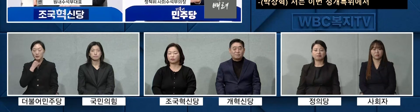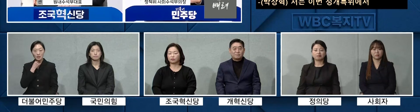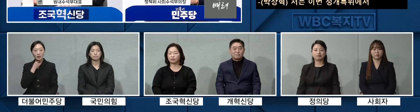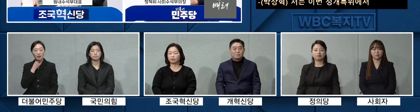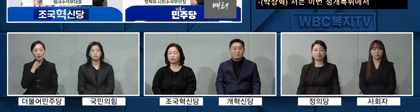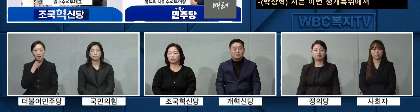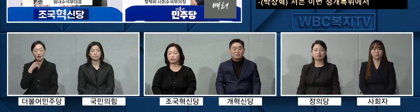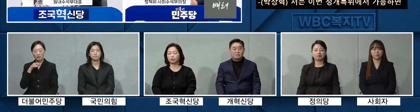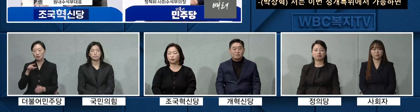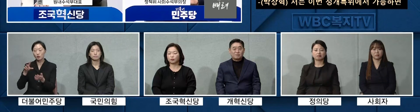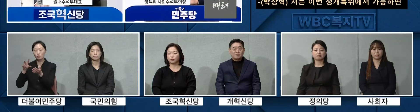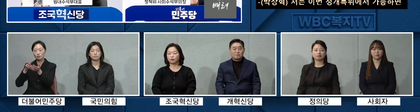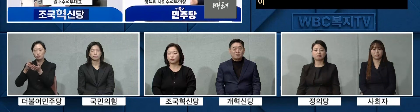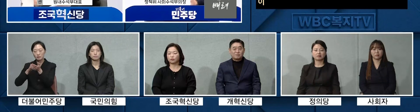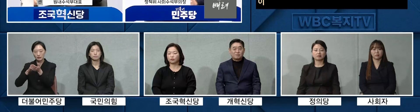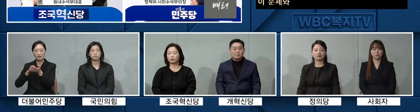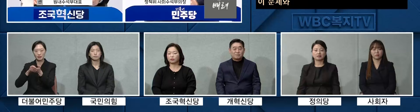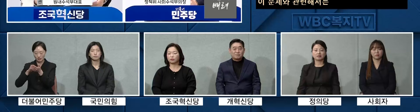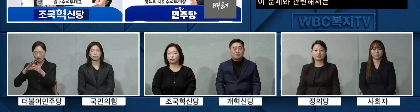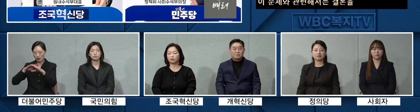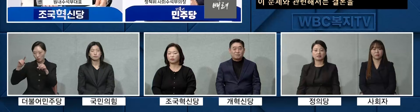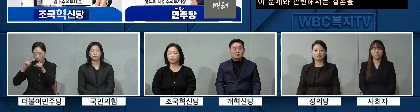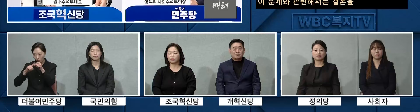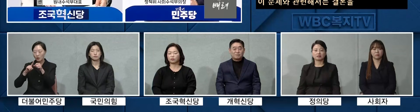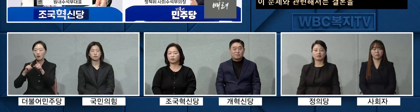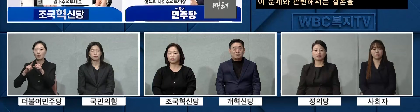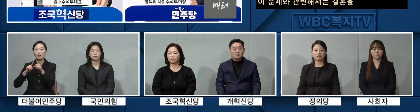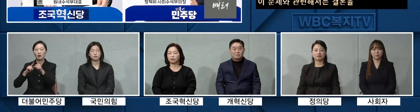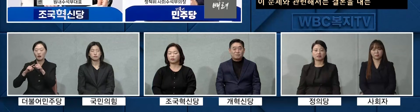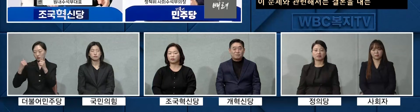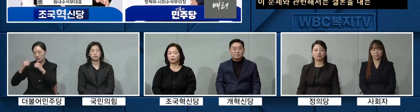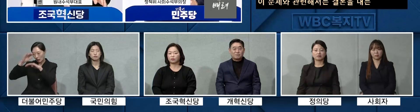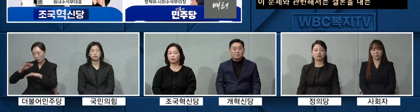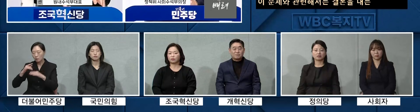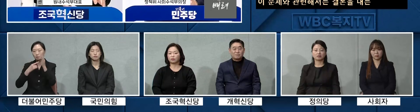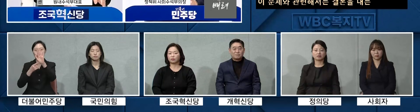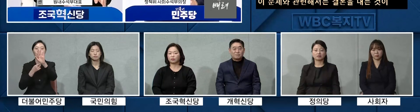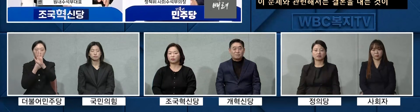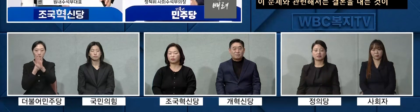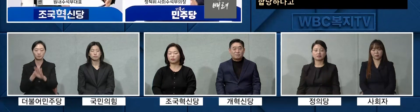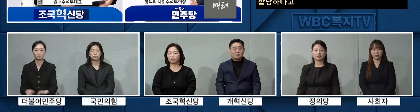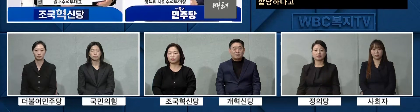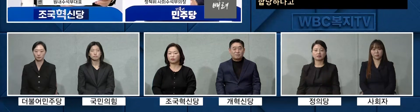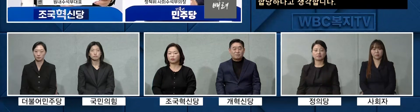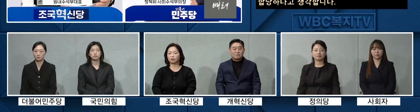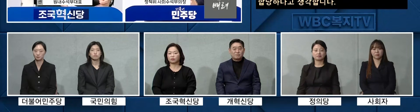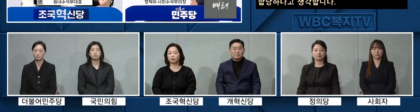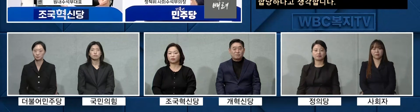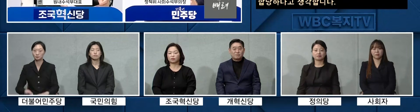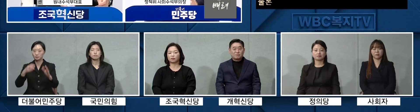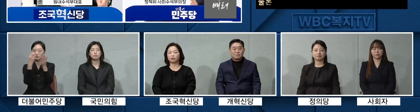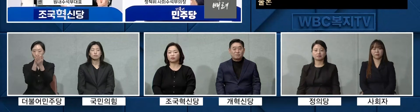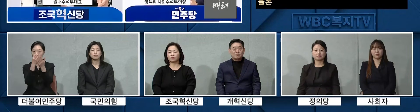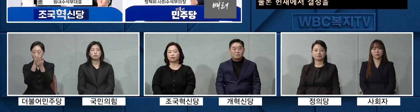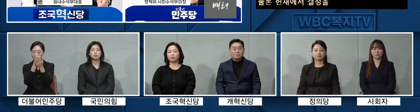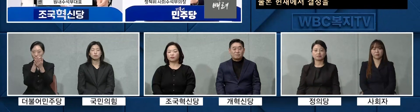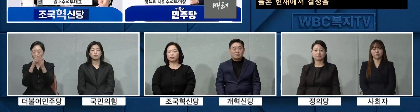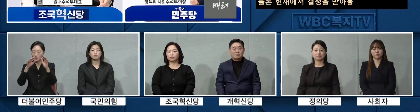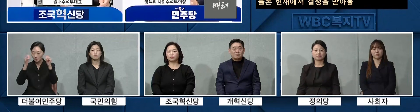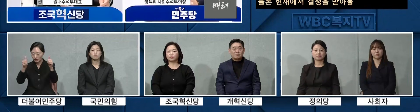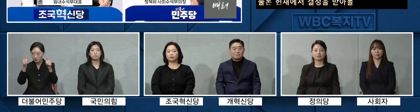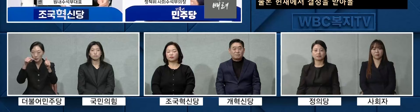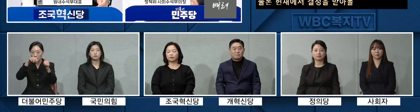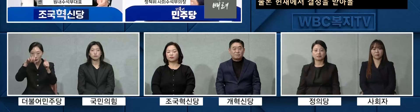관련되어서는 결론을 좀 내는 것이 좀 적당하다고 생각합니다. 물론 뭐 헌재에서 결정을 받아볼 수도 있습니다만 또